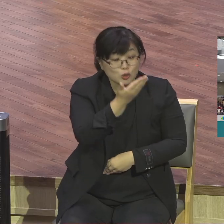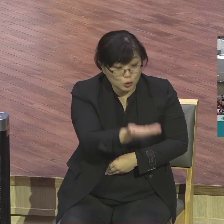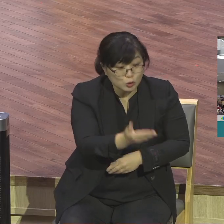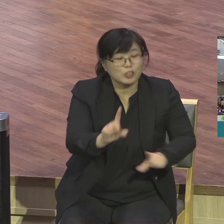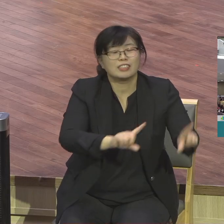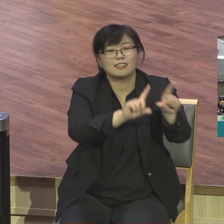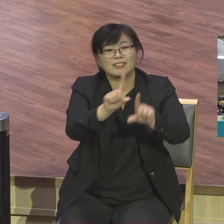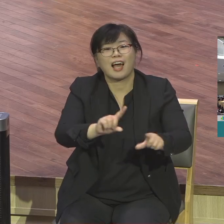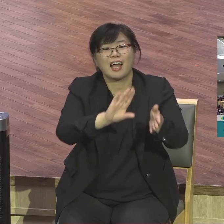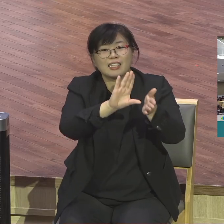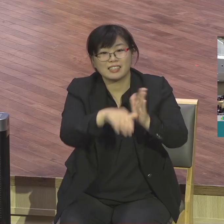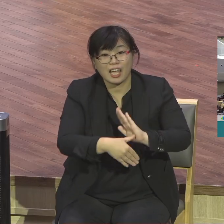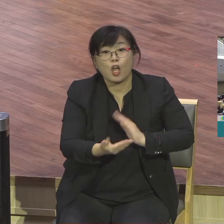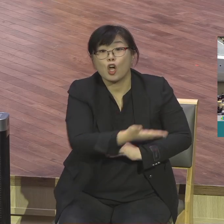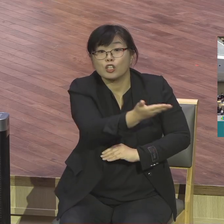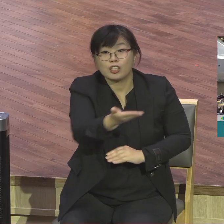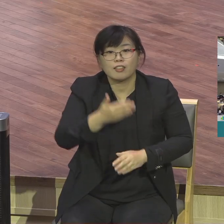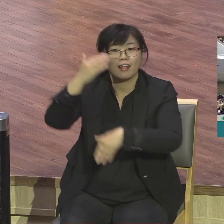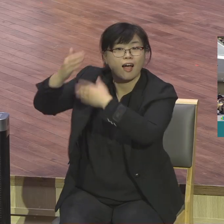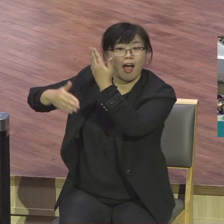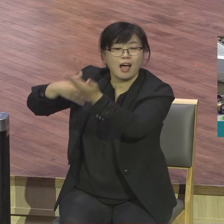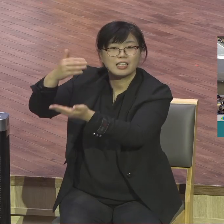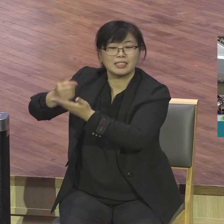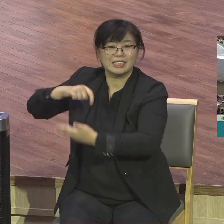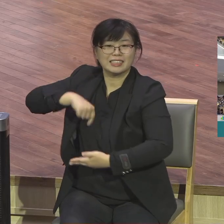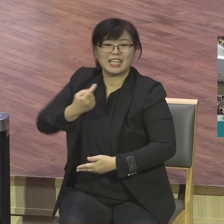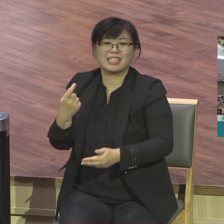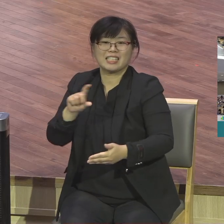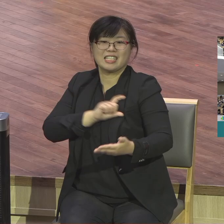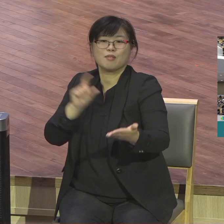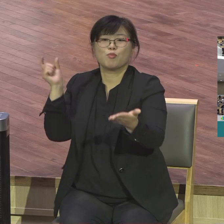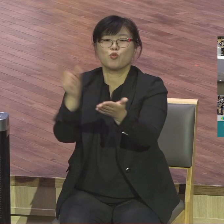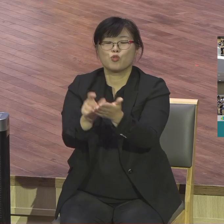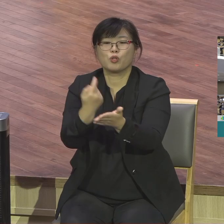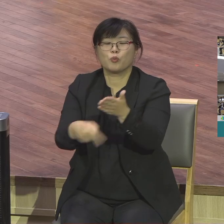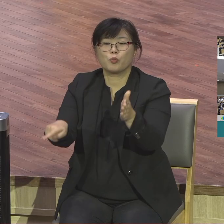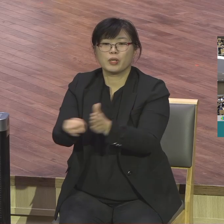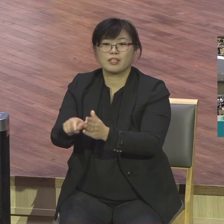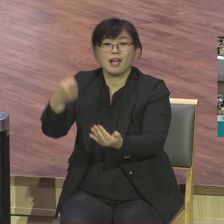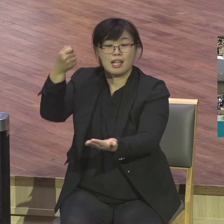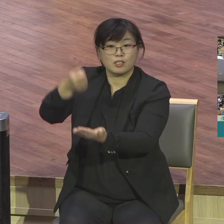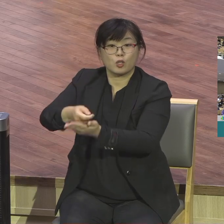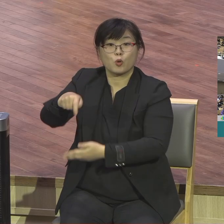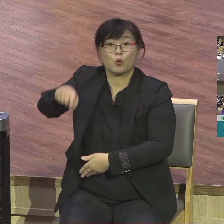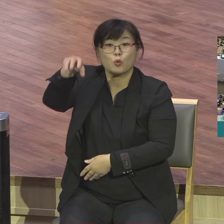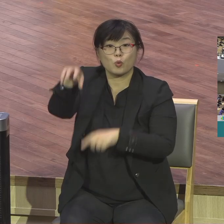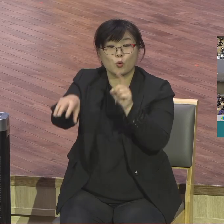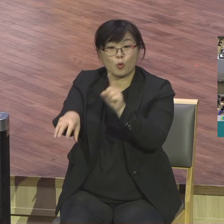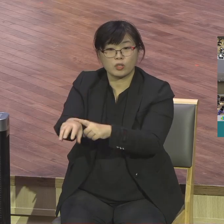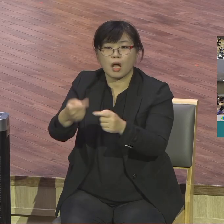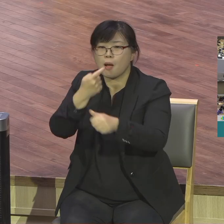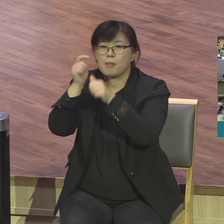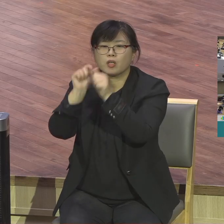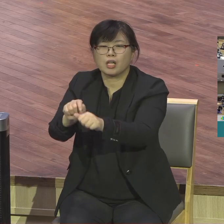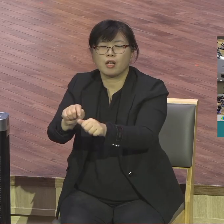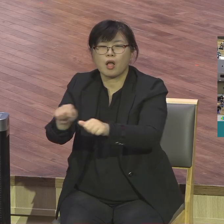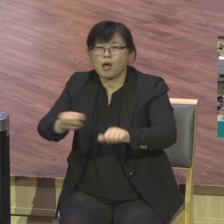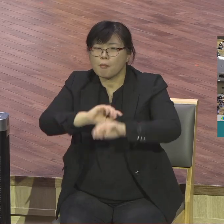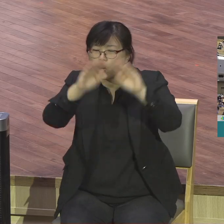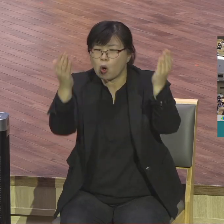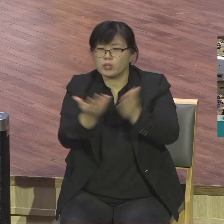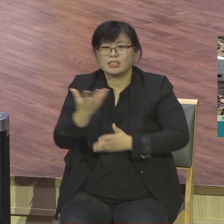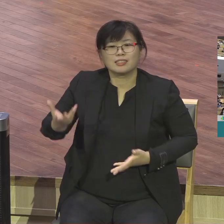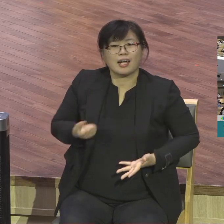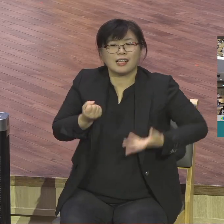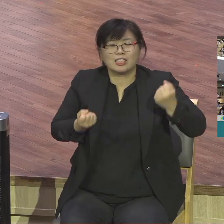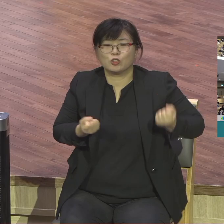너희는 너희의 하나님 여호와께서 자기 이름을 두시게 주시라고 택하실 그곳으로 내가 명령하는 것을 모두 가지고 갈지니 곧